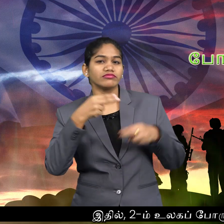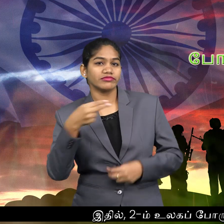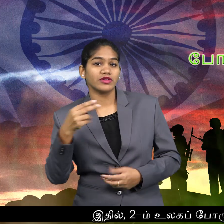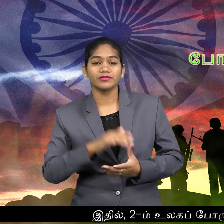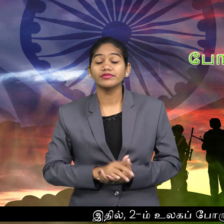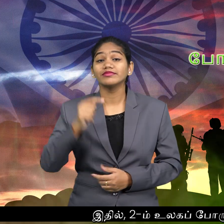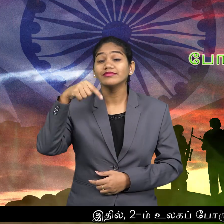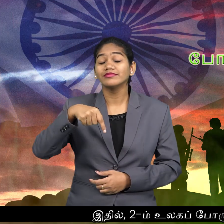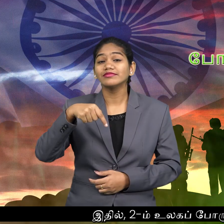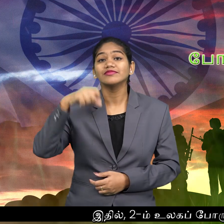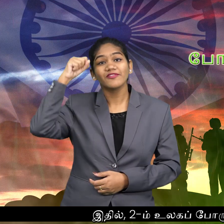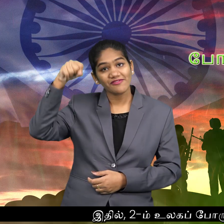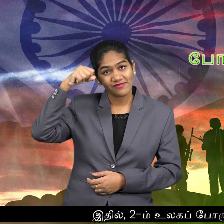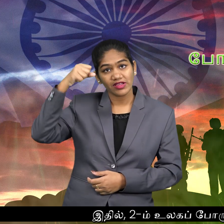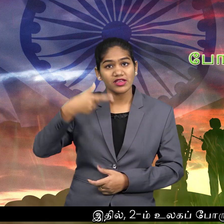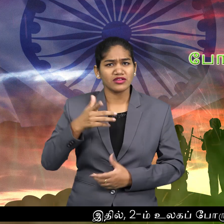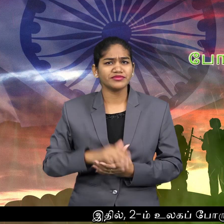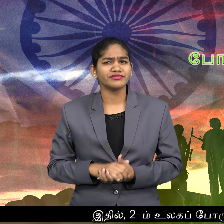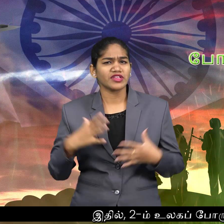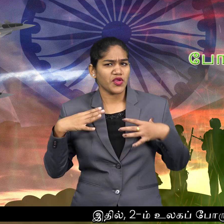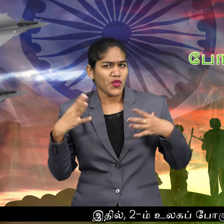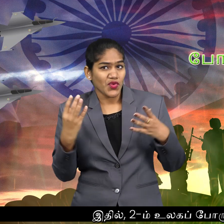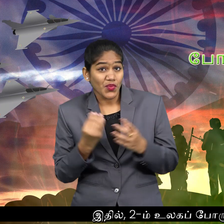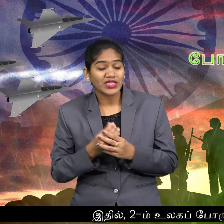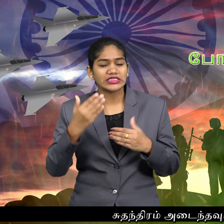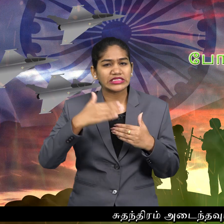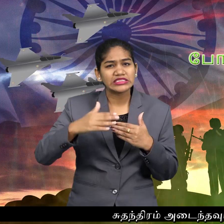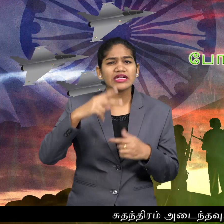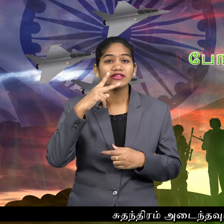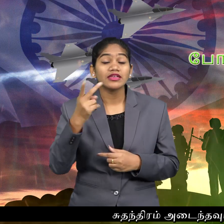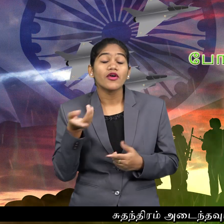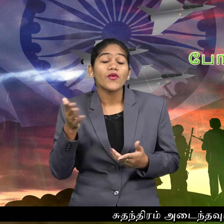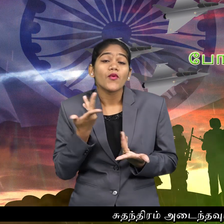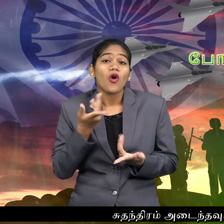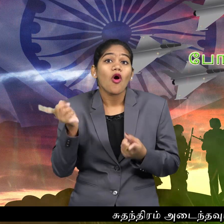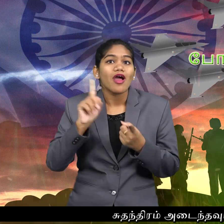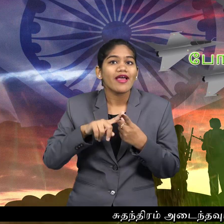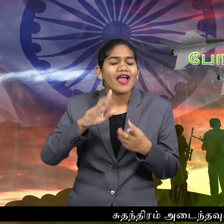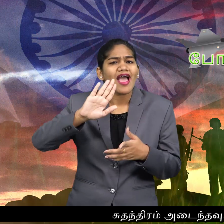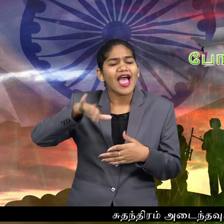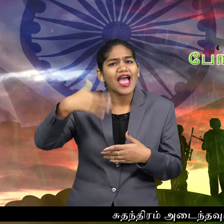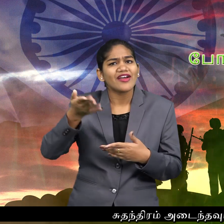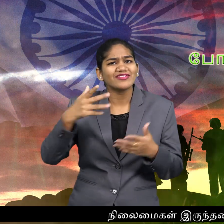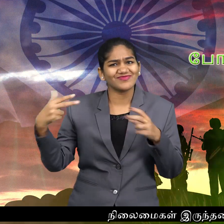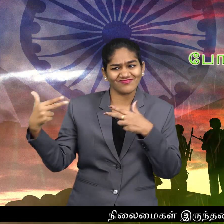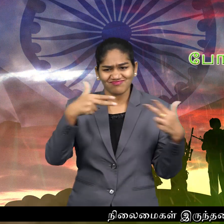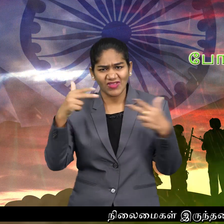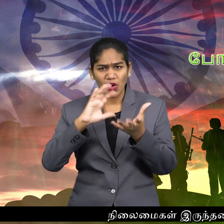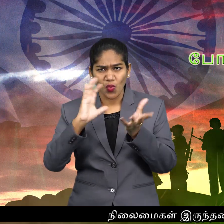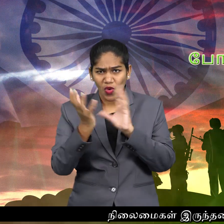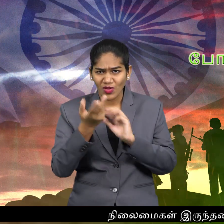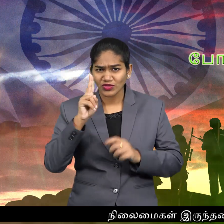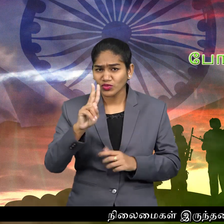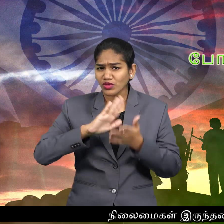இதில் இரண்டாம் உலகப் போருக்குப் பிறகு என்ன நடந்தது? சுதந்திரம் அடைந்தவுடன் இந்தியாவில் என்ன